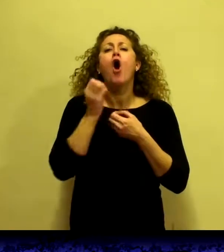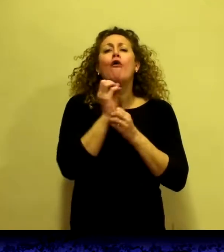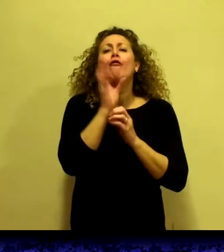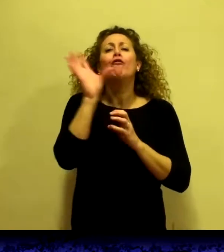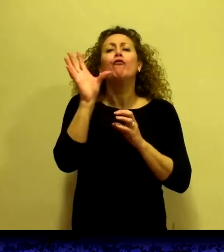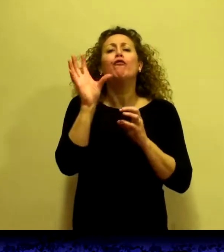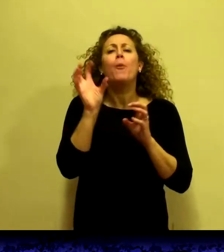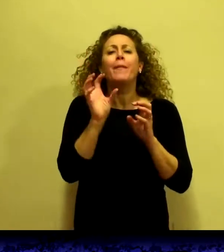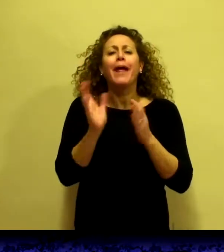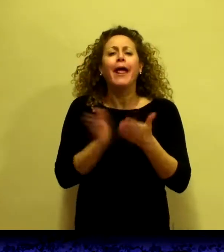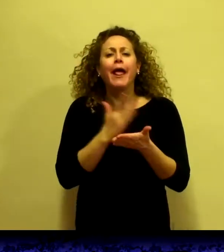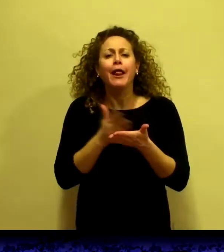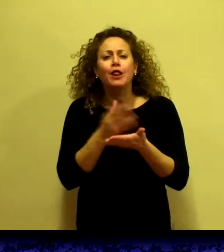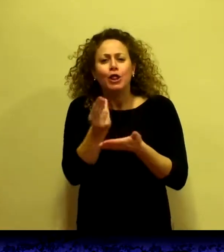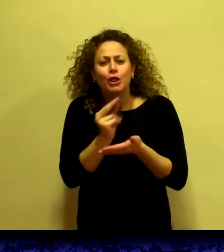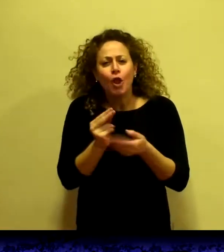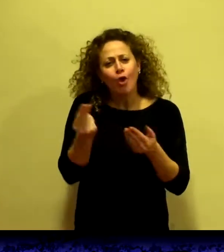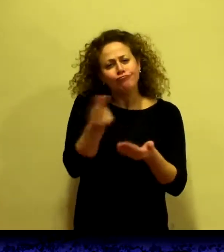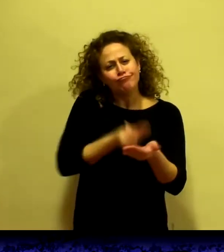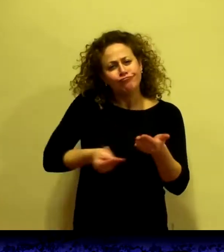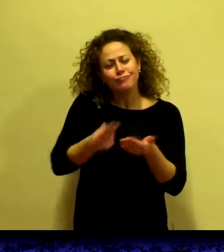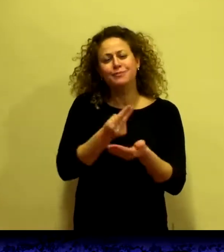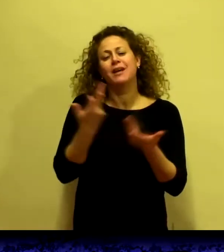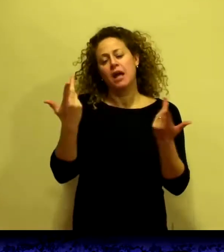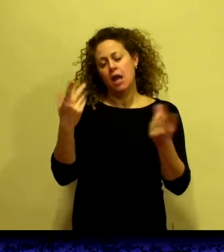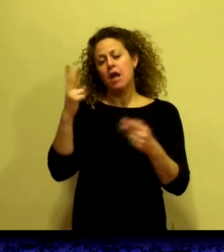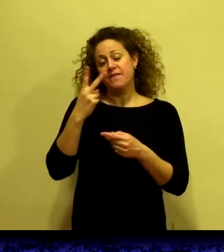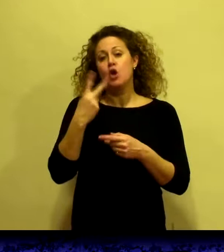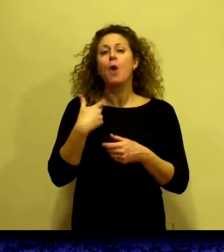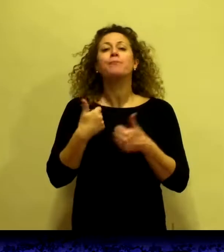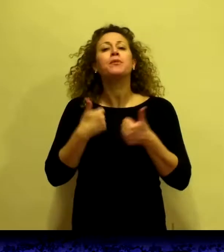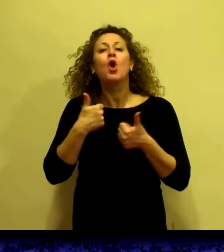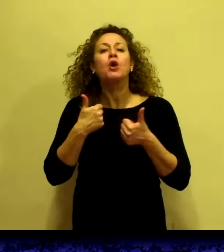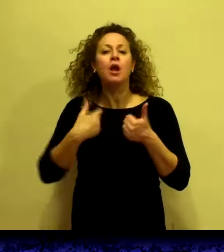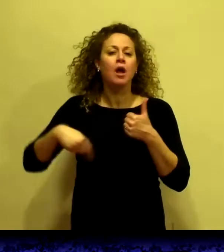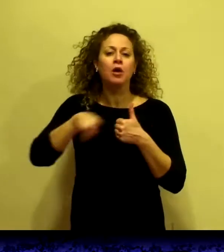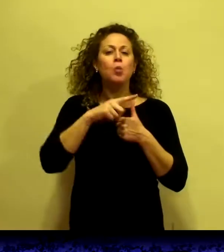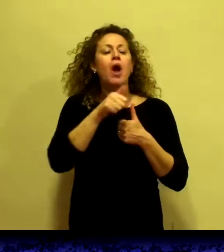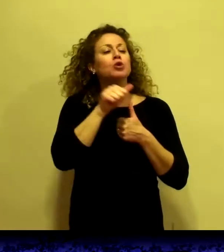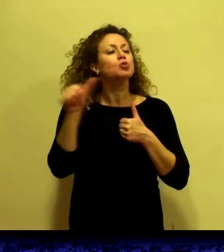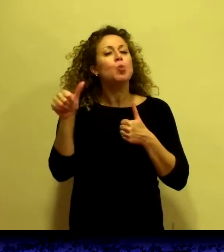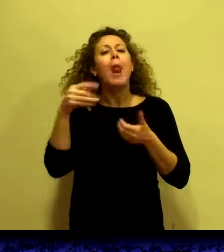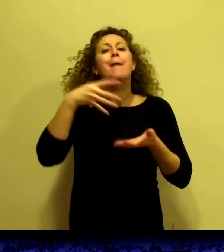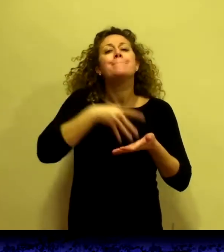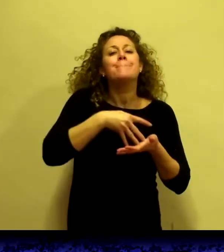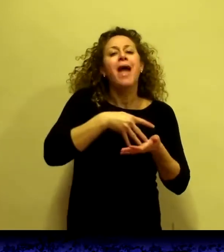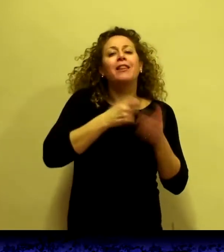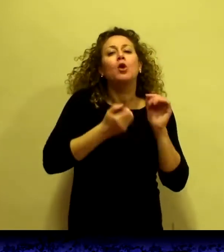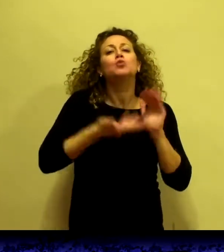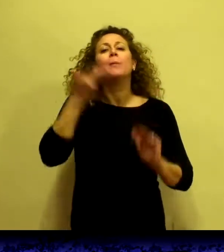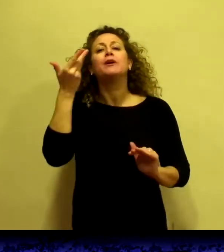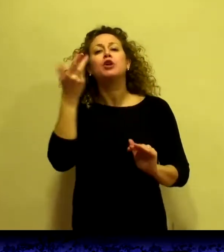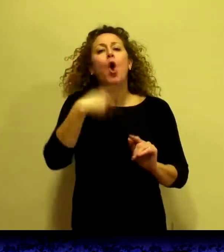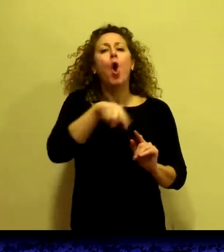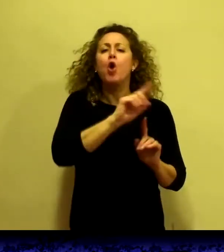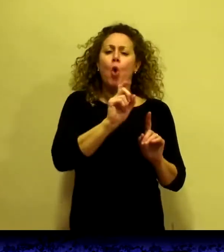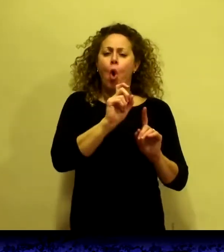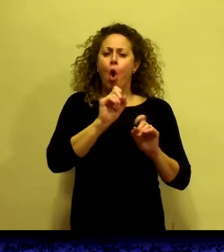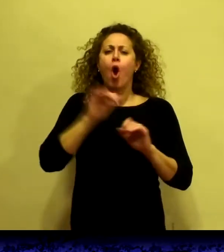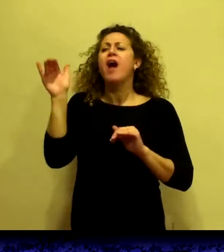i tornei saranno aperti a tutte le fasce di età, non solo ai ragazzi delle medie e delle superiori, che è il nostro pubblico. Anch'io che ho